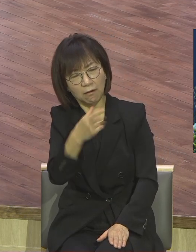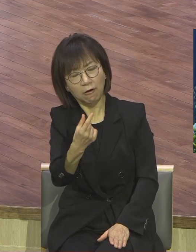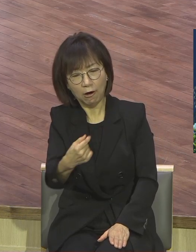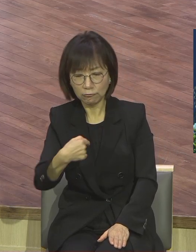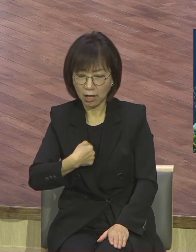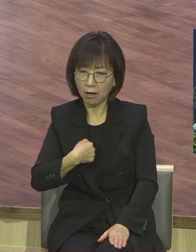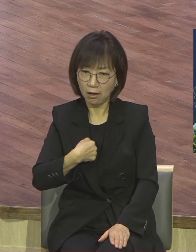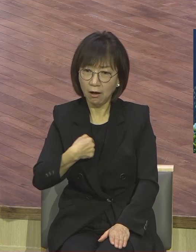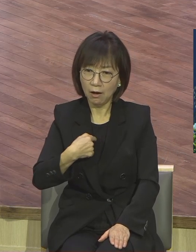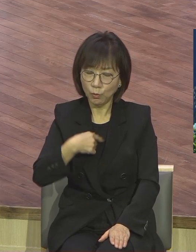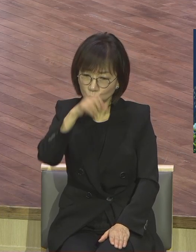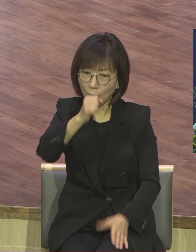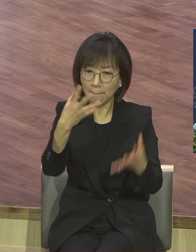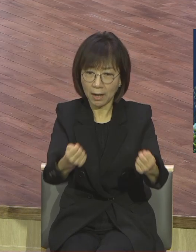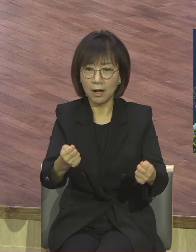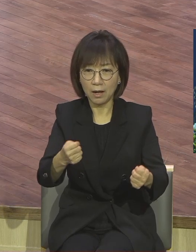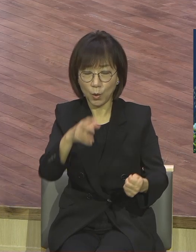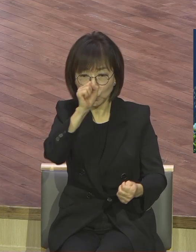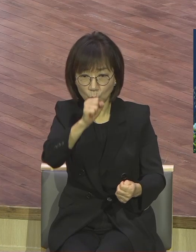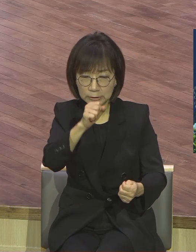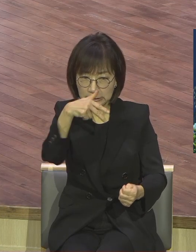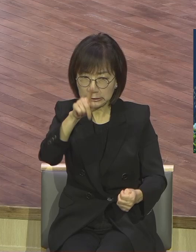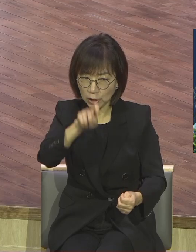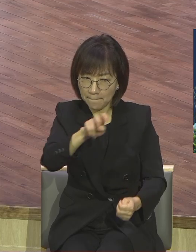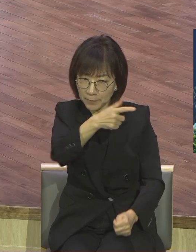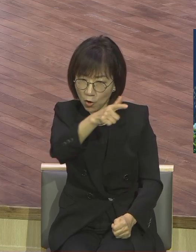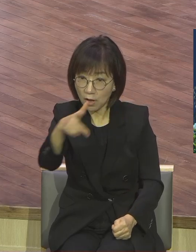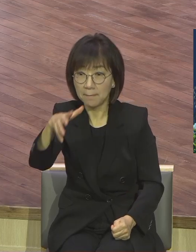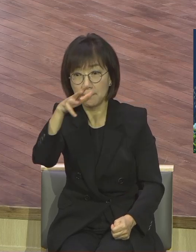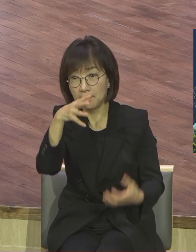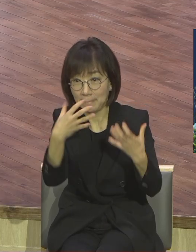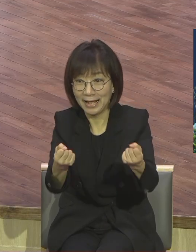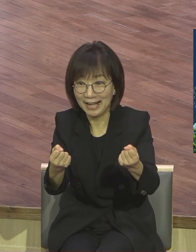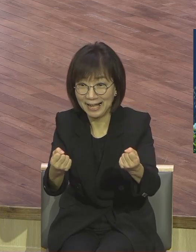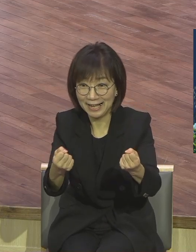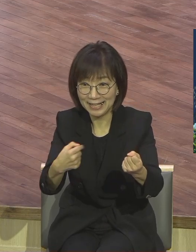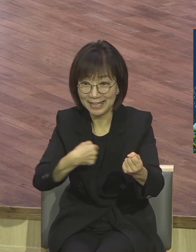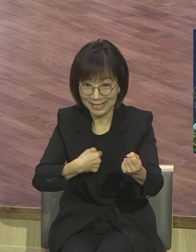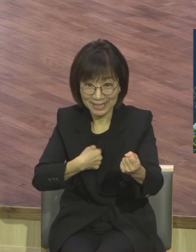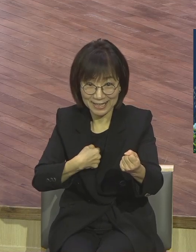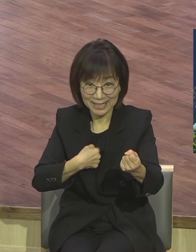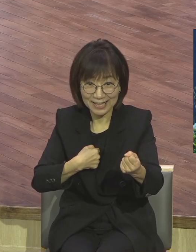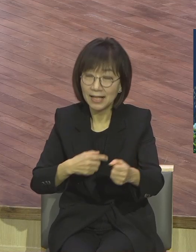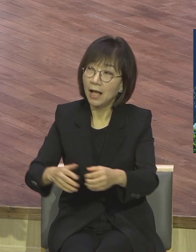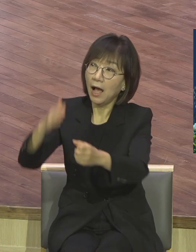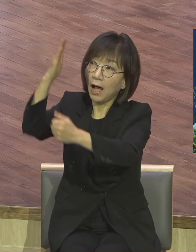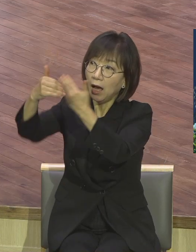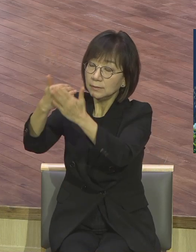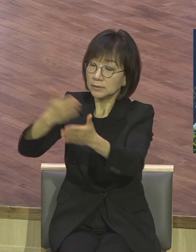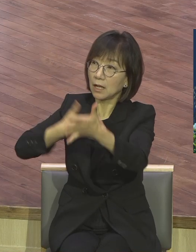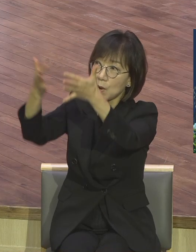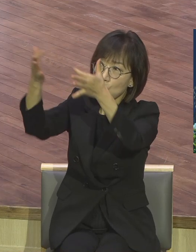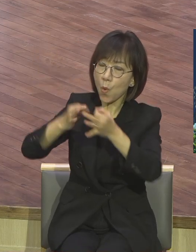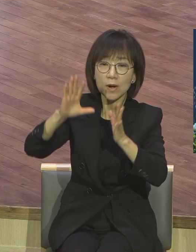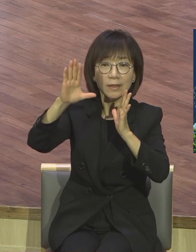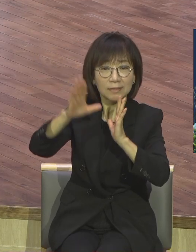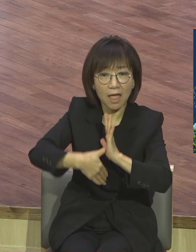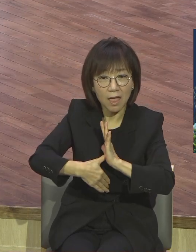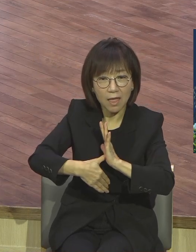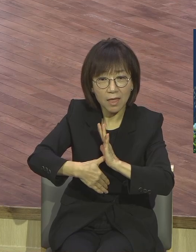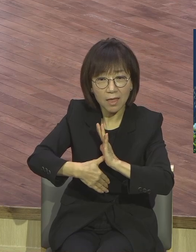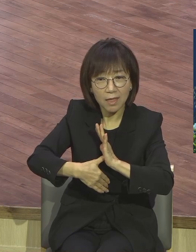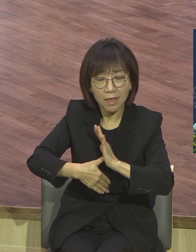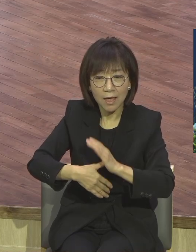좋아하게 된다. 하나님이 나를 보면서 뭐라 했어요? 기쁨을 이기지 못한다고 스바냐